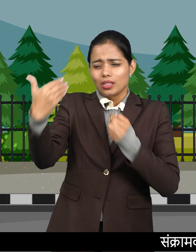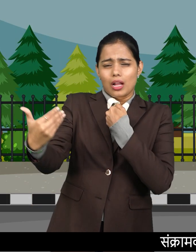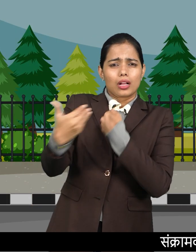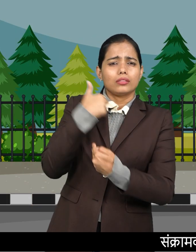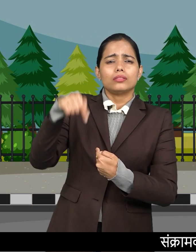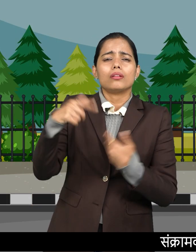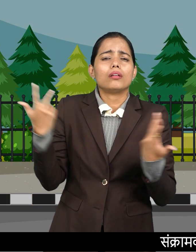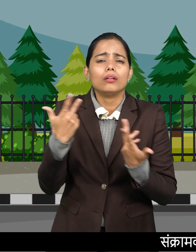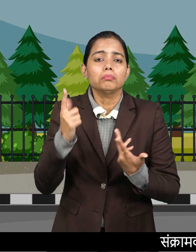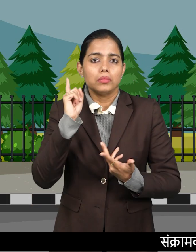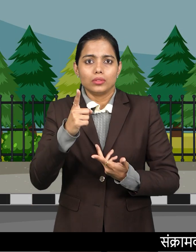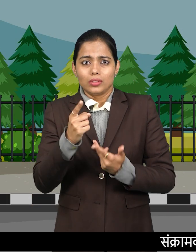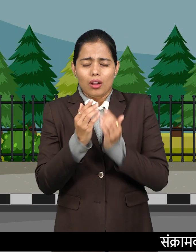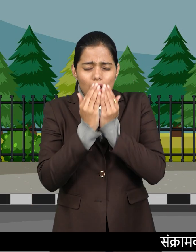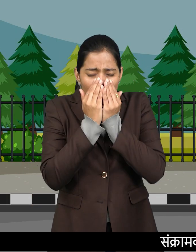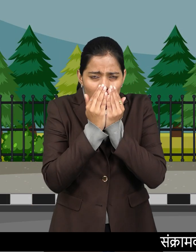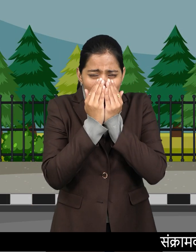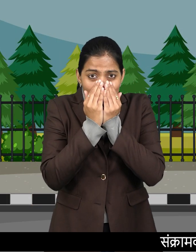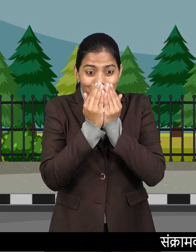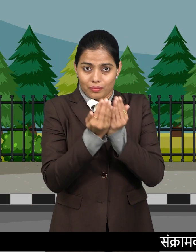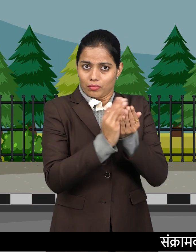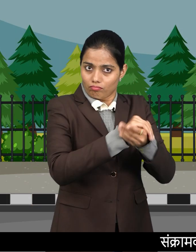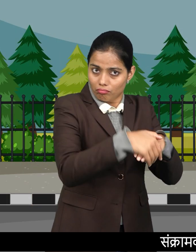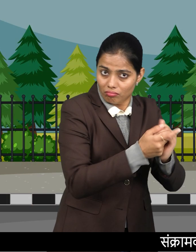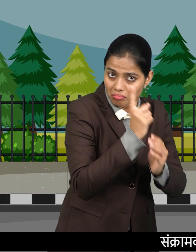संक्रामक कचरे का सही से निपटान करें।